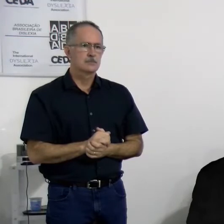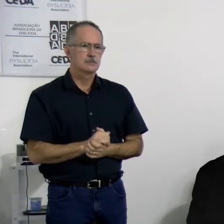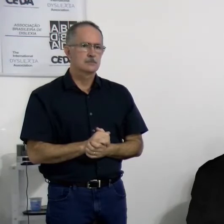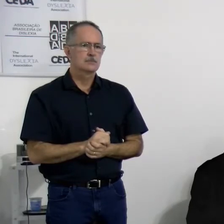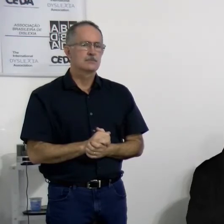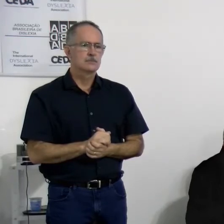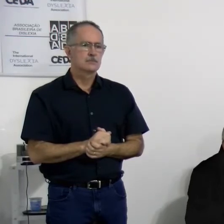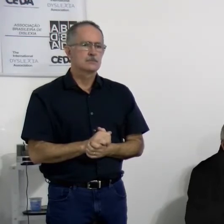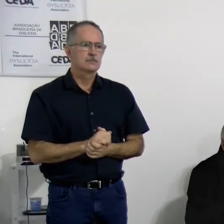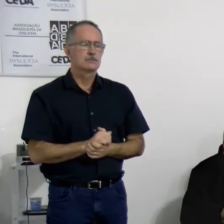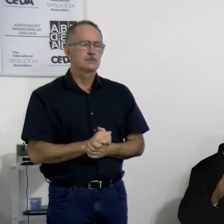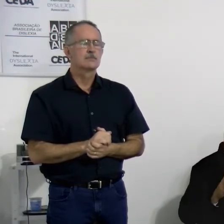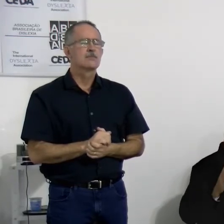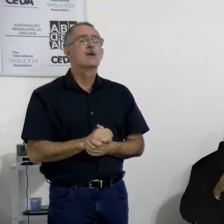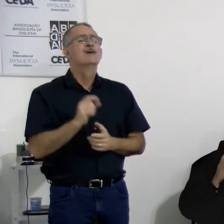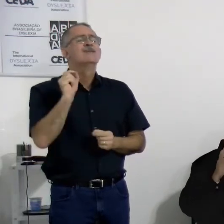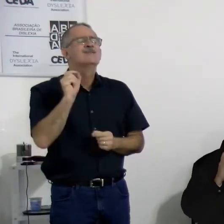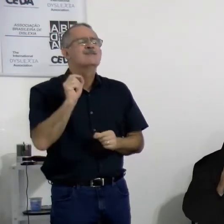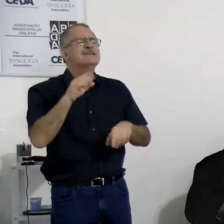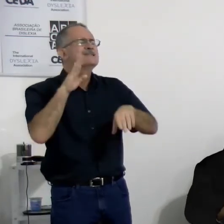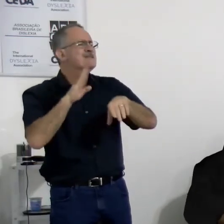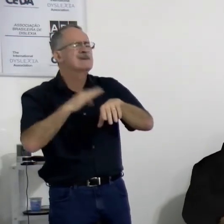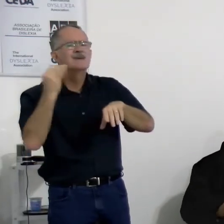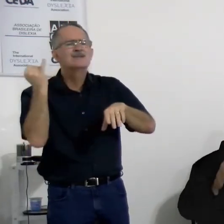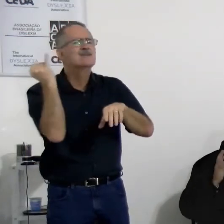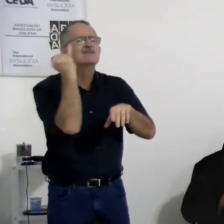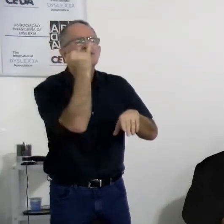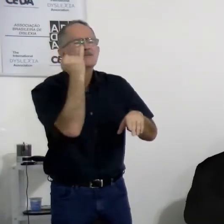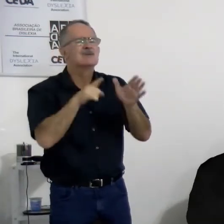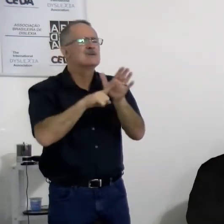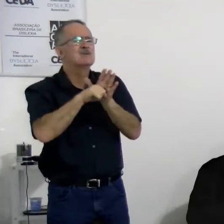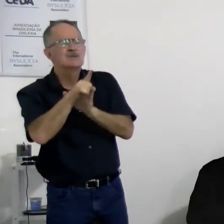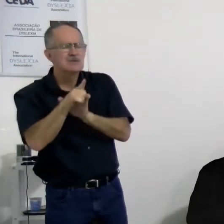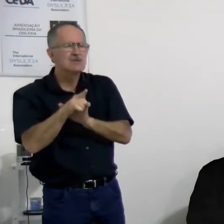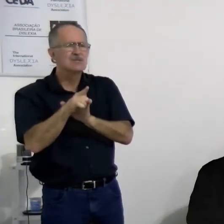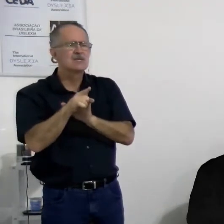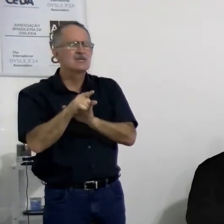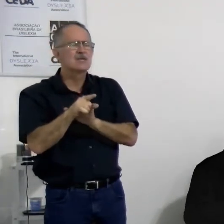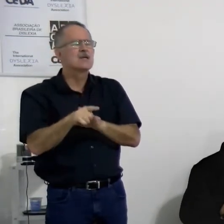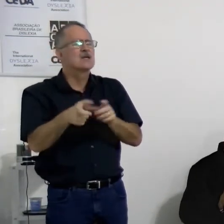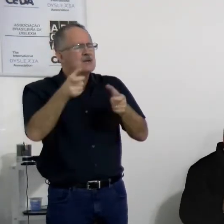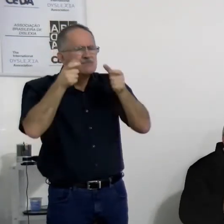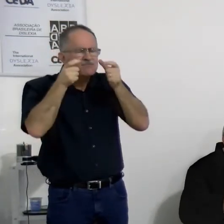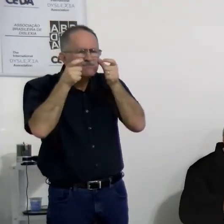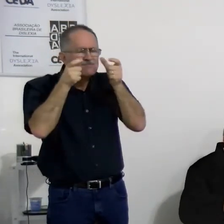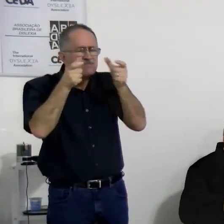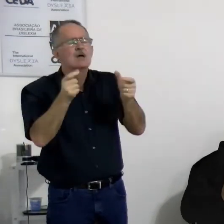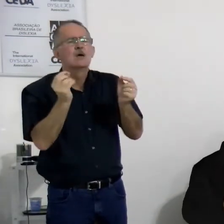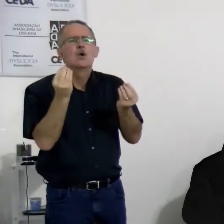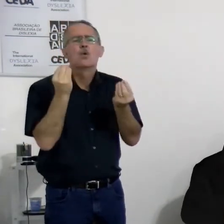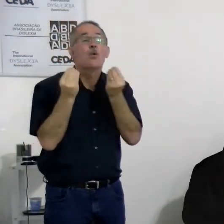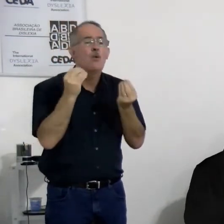fail? Então, quais são as questões mais importantes, cruciais, que ele percebeu? Como é que a gente